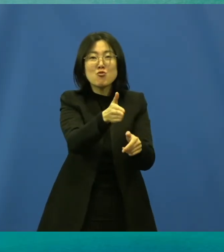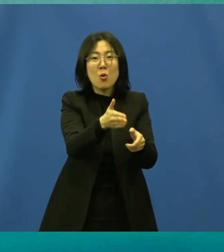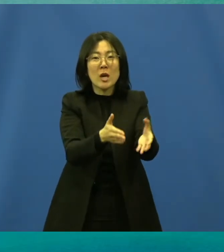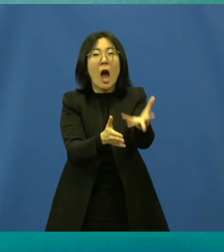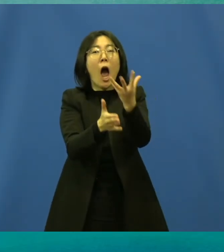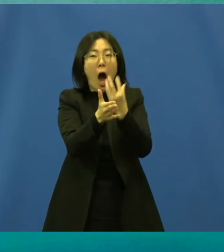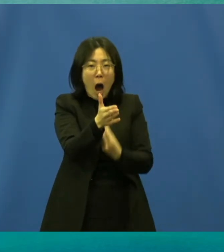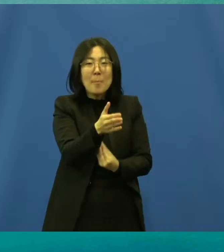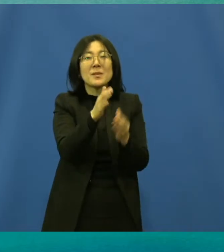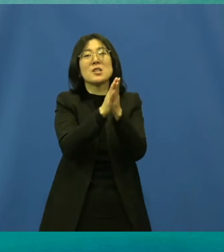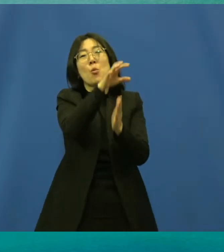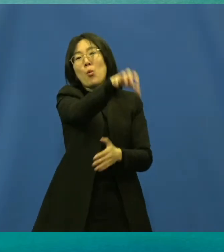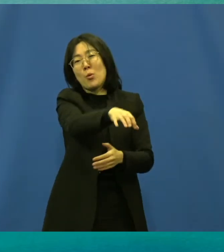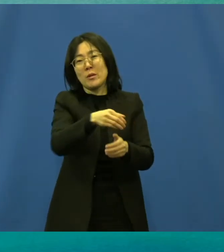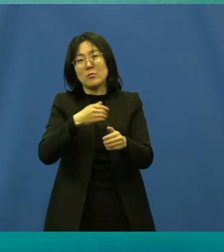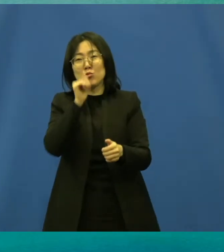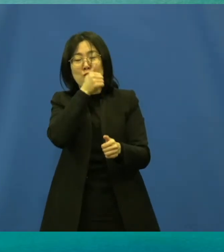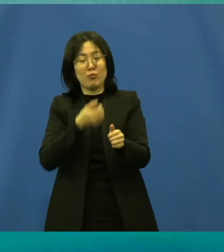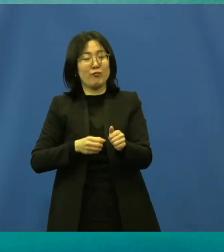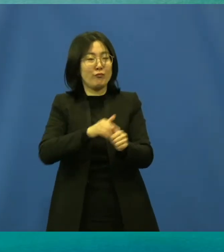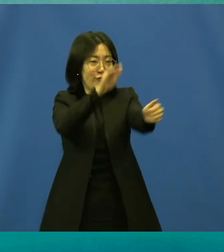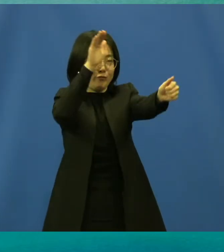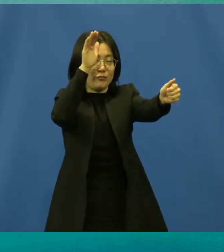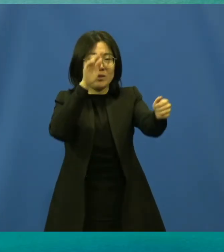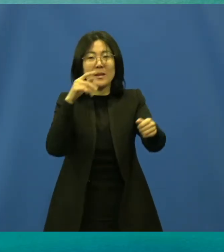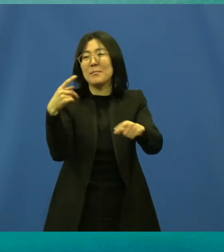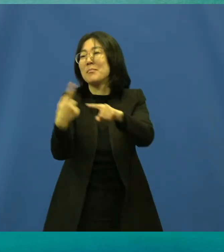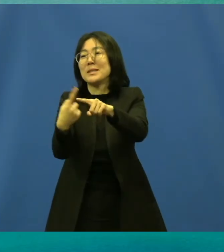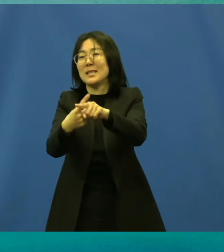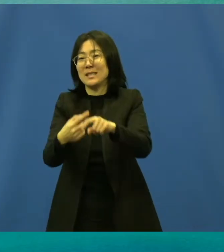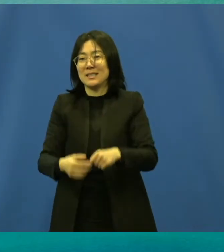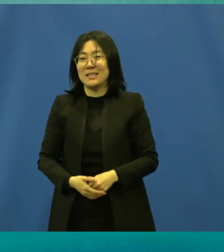왜 물고기 뱃속에서 기도합니까?